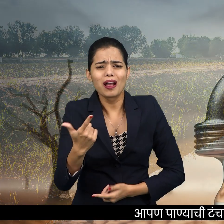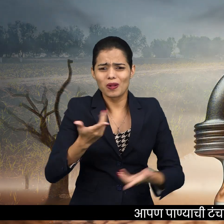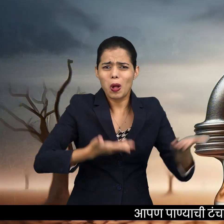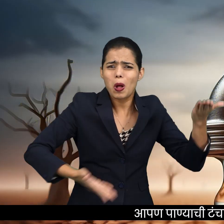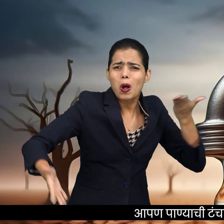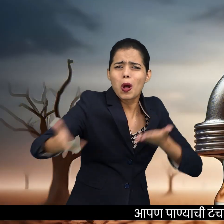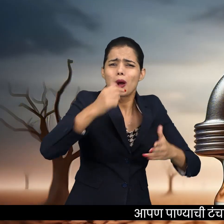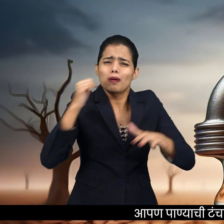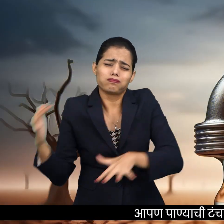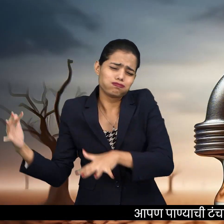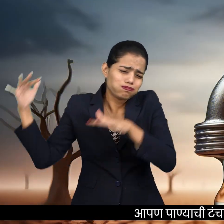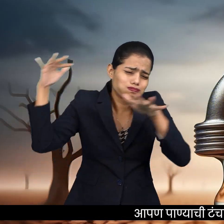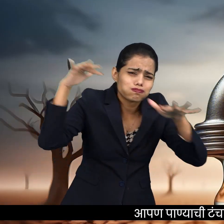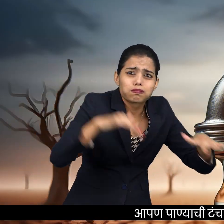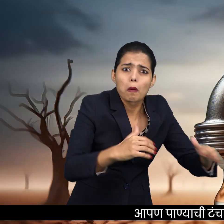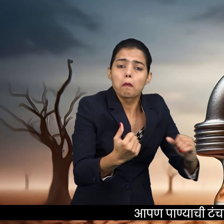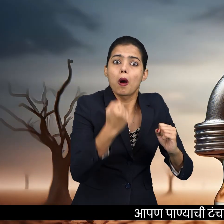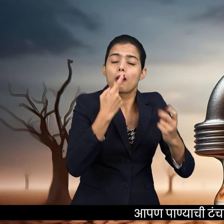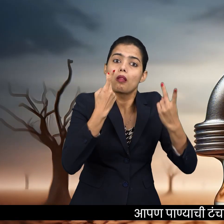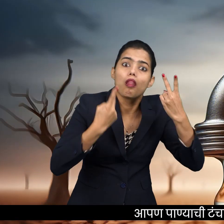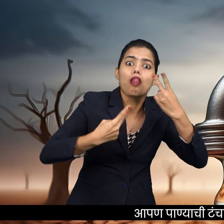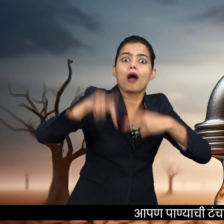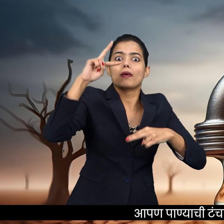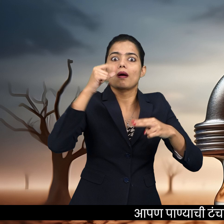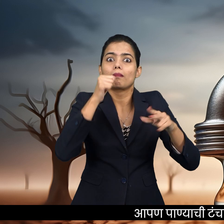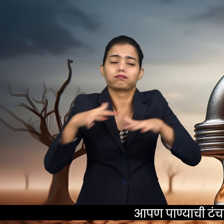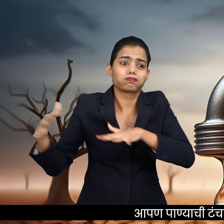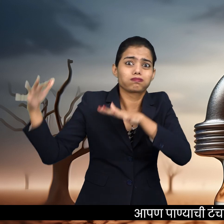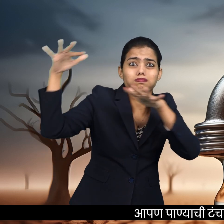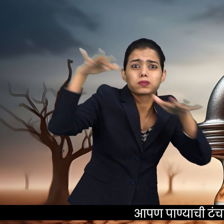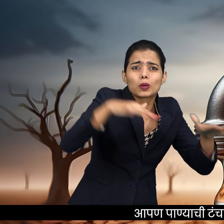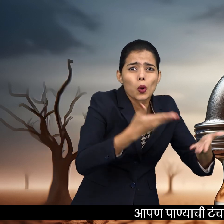तिसरा, आपण पाण्याची टंचाई का अनुभवतो?